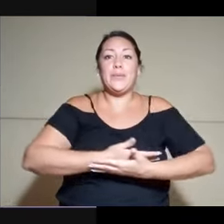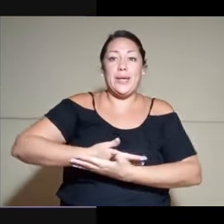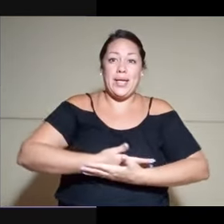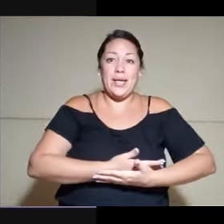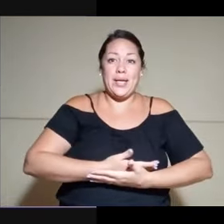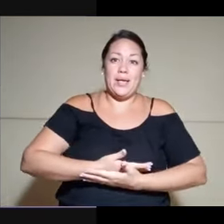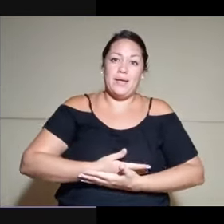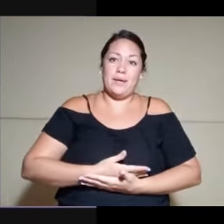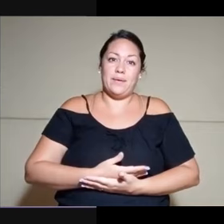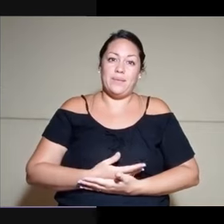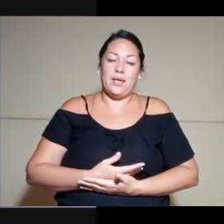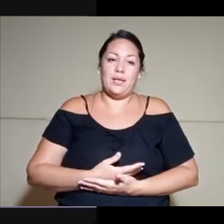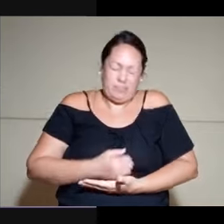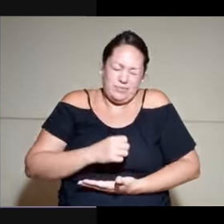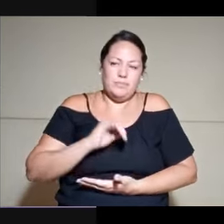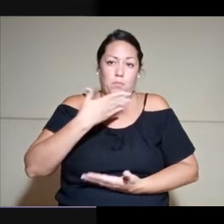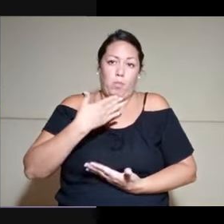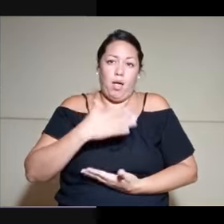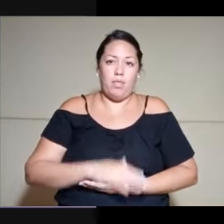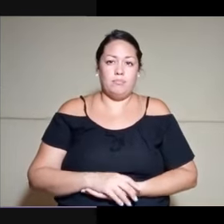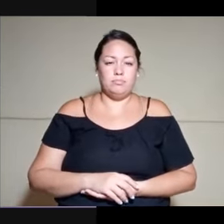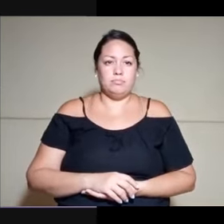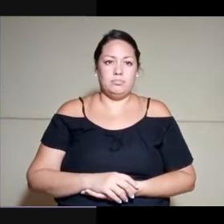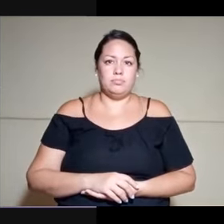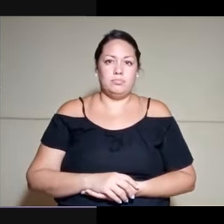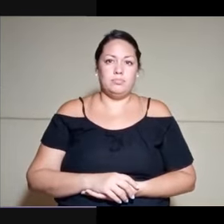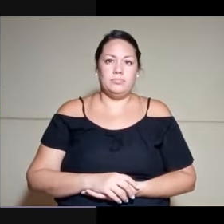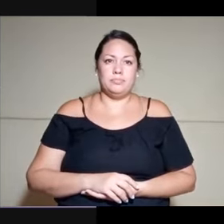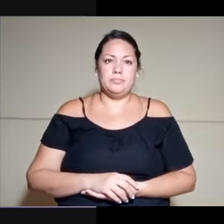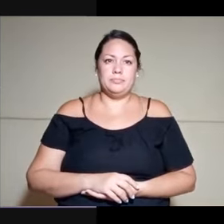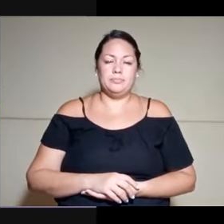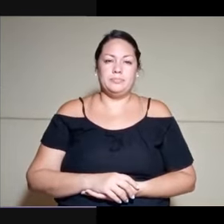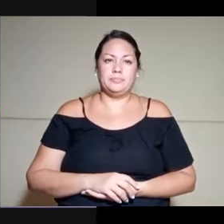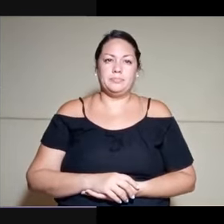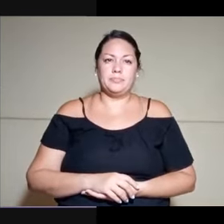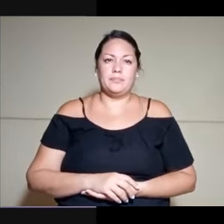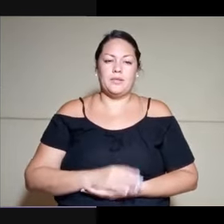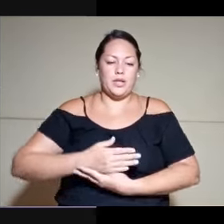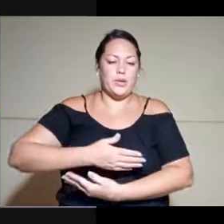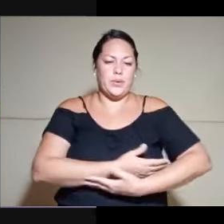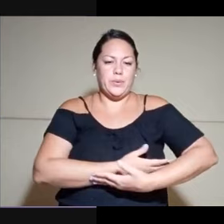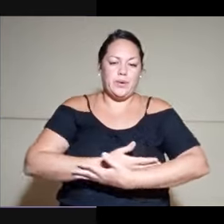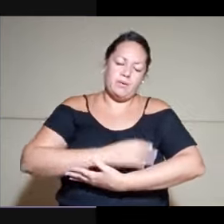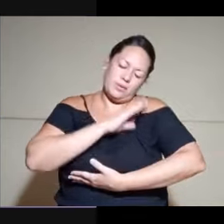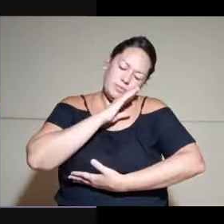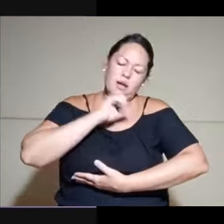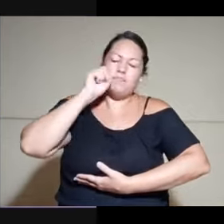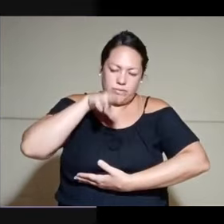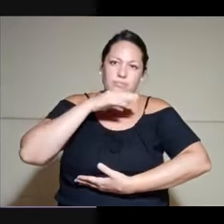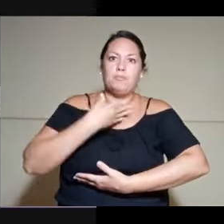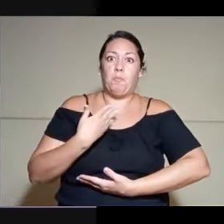hace despierto. Pero si ustedes se fijan, los bebés o los niñitos cuando duermen estornudan y están